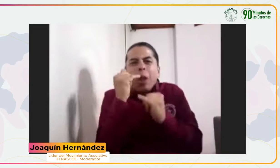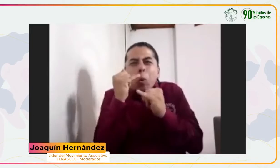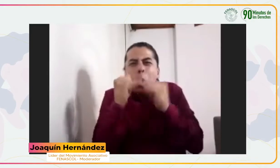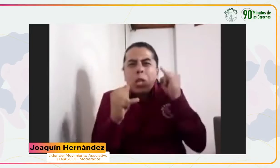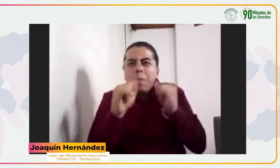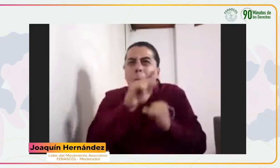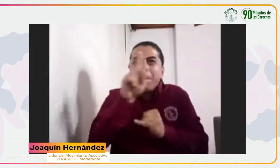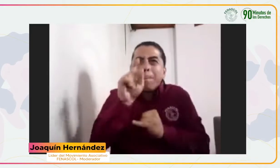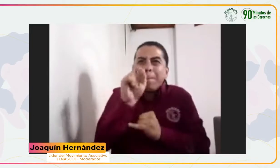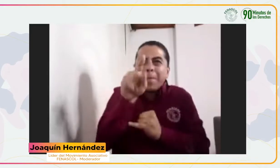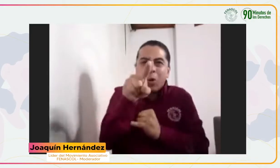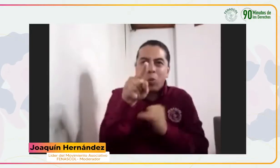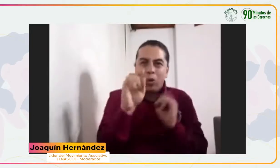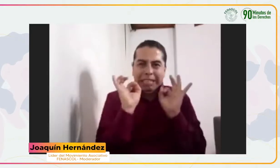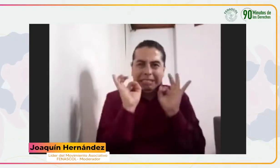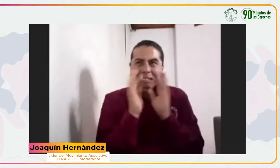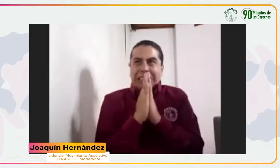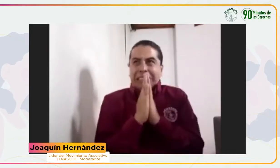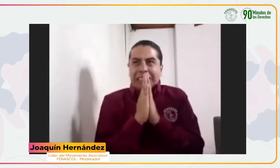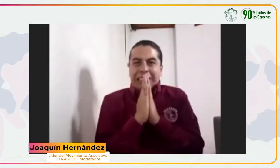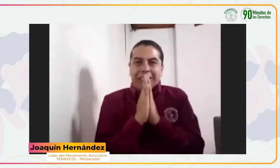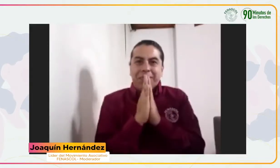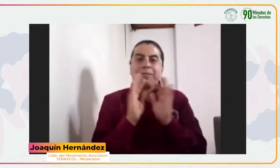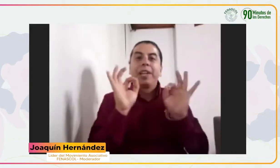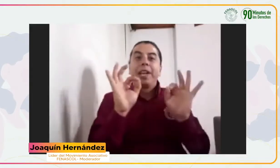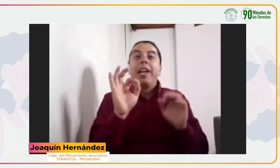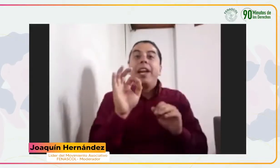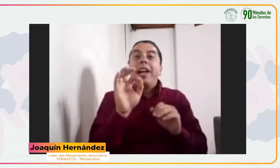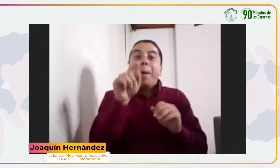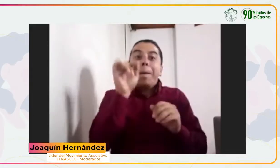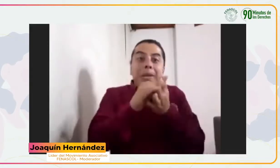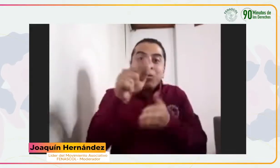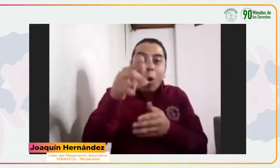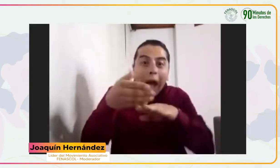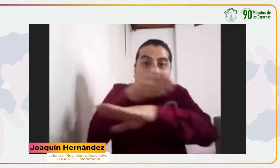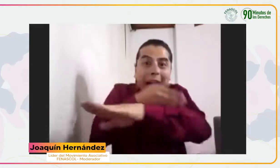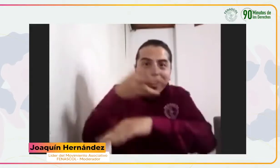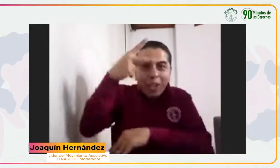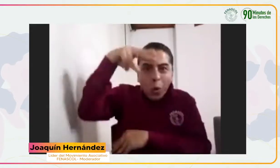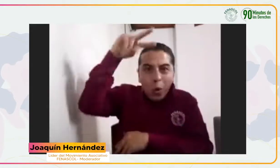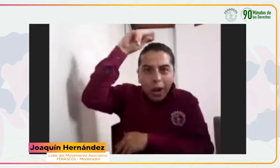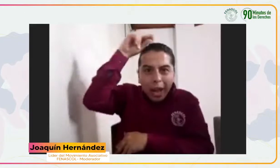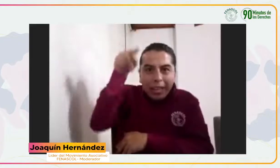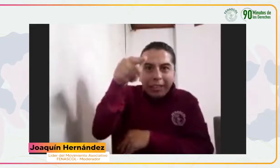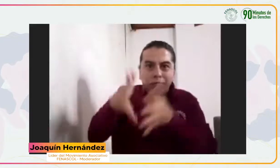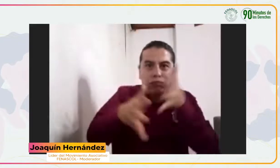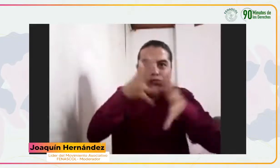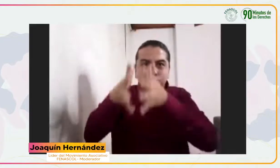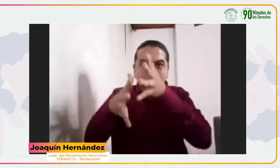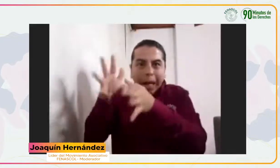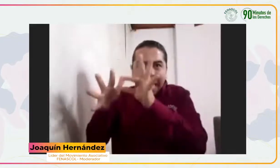mismos tiempos que hemos venido presentando en este especial de FENASCOL de los 90 minutos, y agradecerles entonces